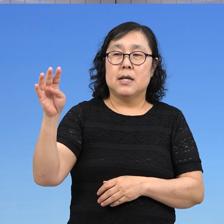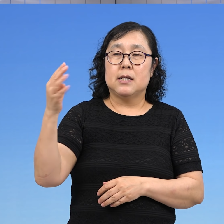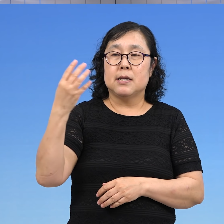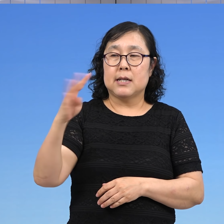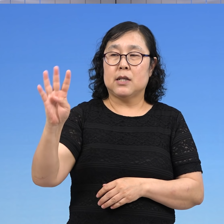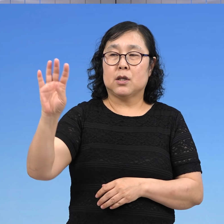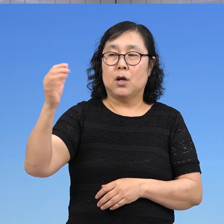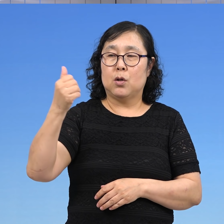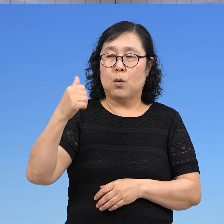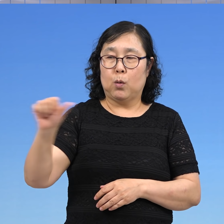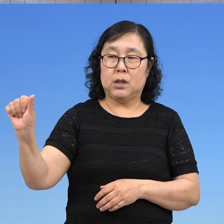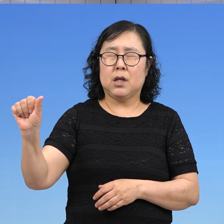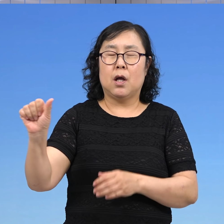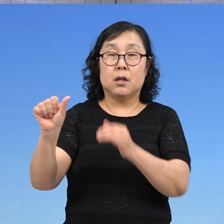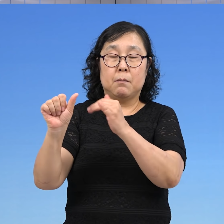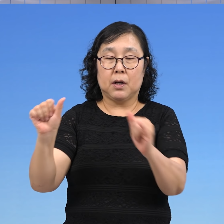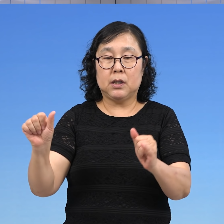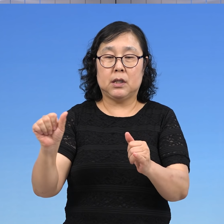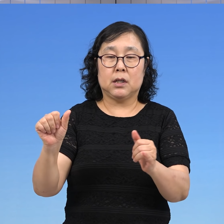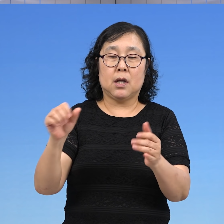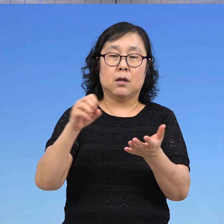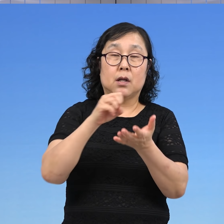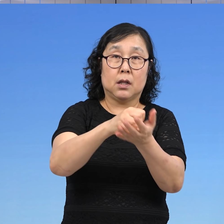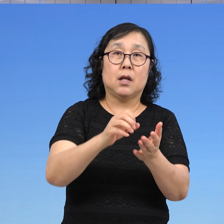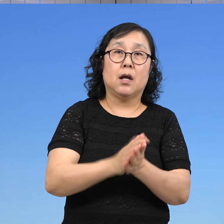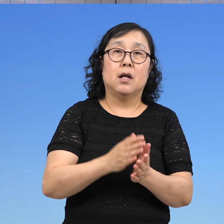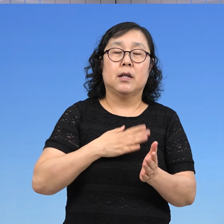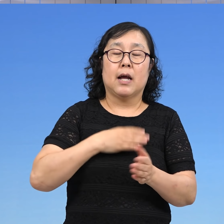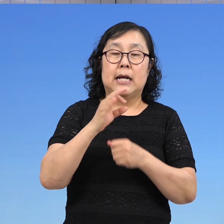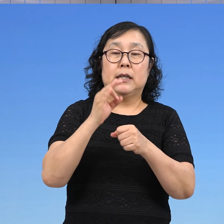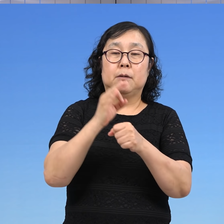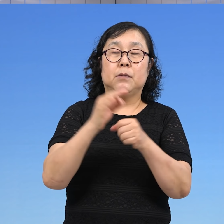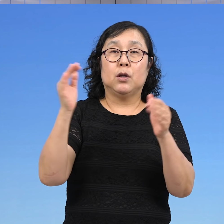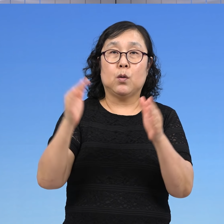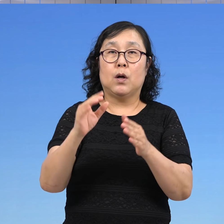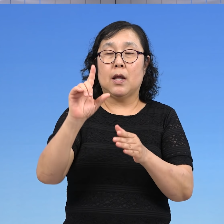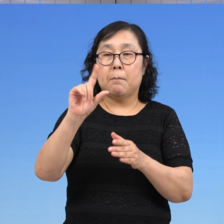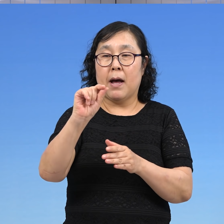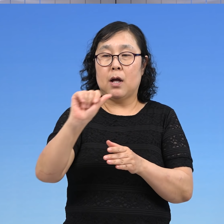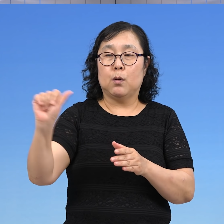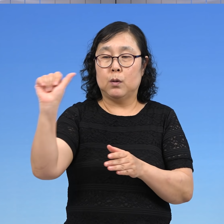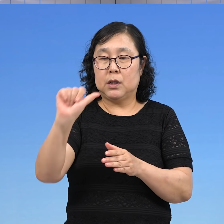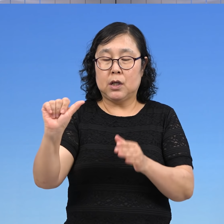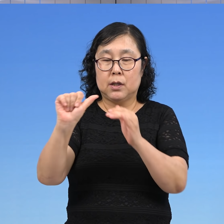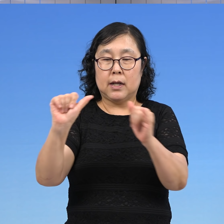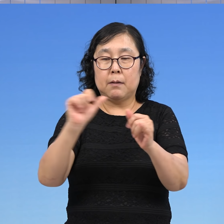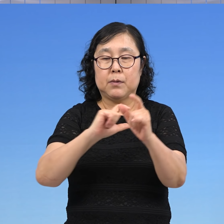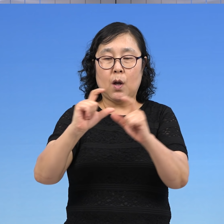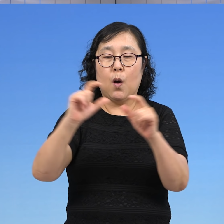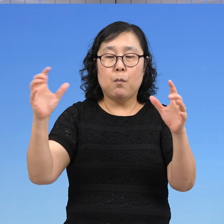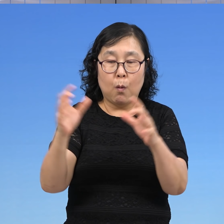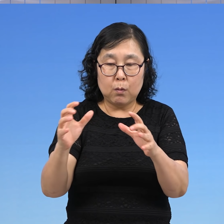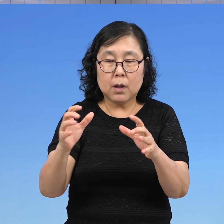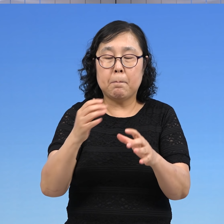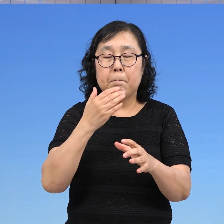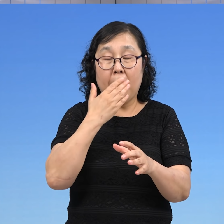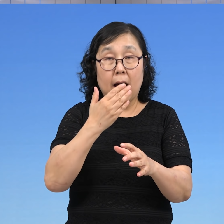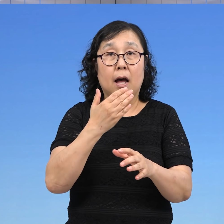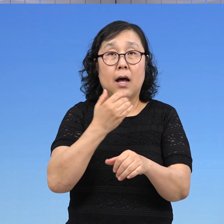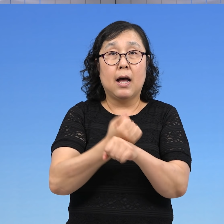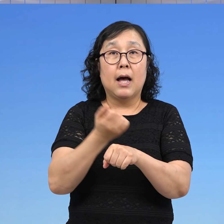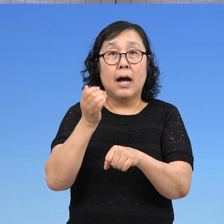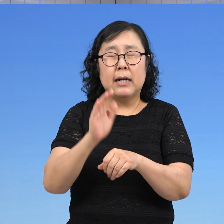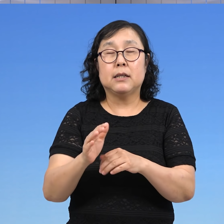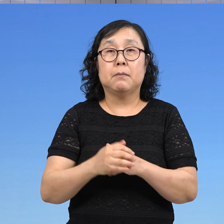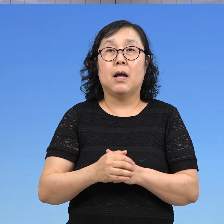있던 되기 때문에 하나님 내가 막 10년 동안의 만 오천 명을 더 모으게 씁니다 이거는 뭐 어떻게 함 해 보겠다고 하겟지만 무